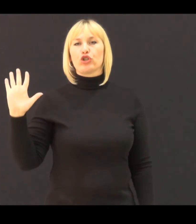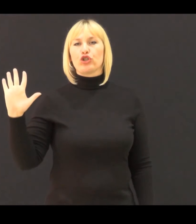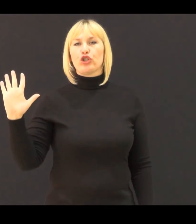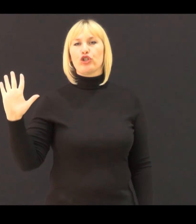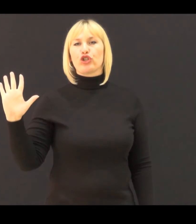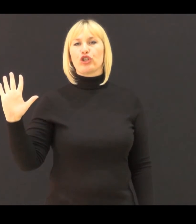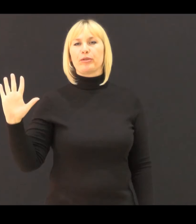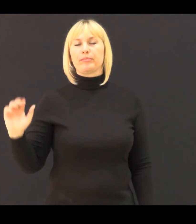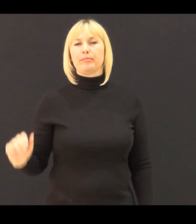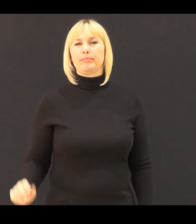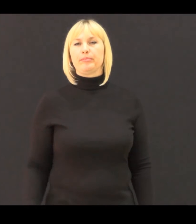Cinci.